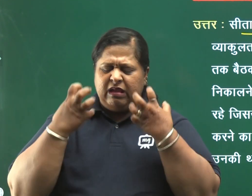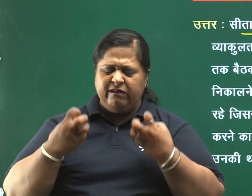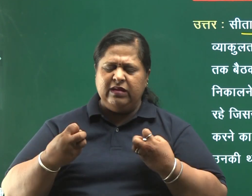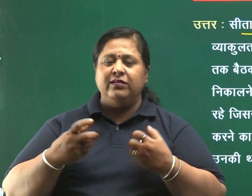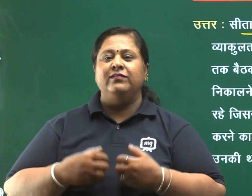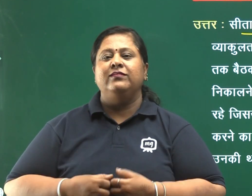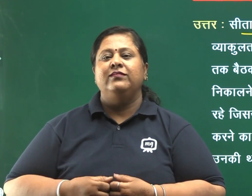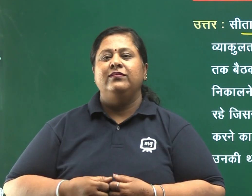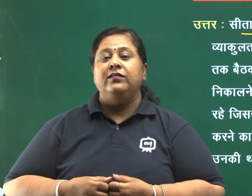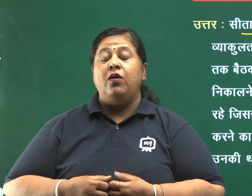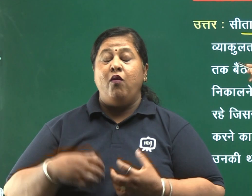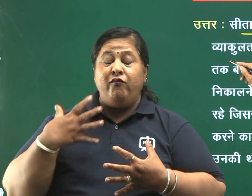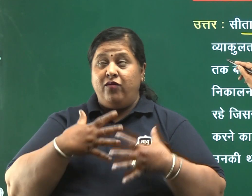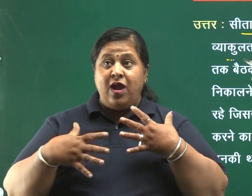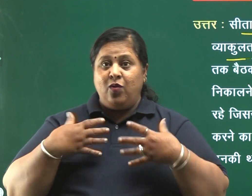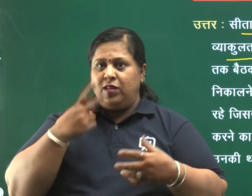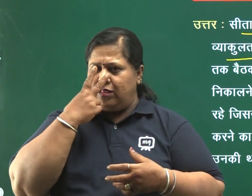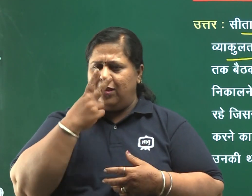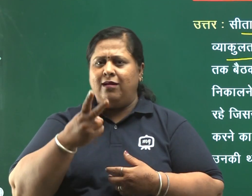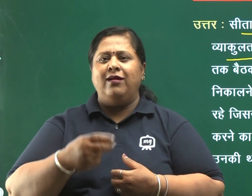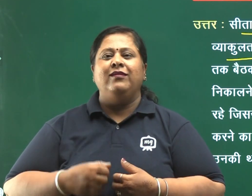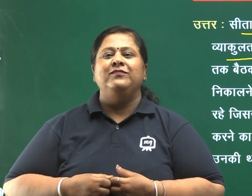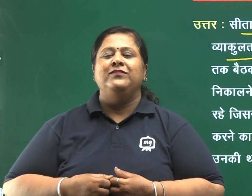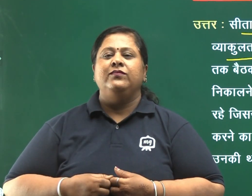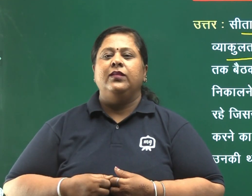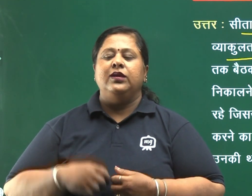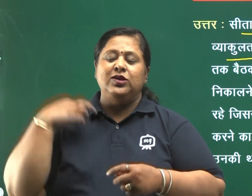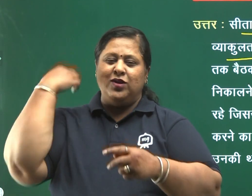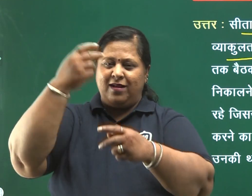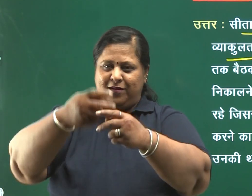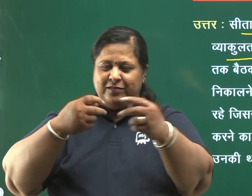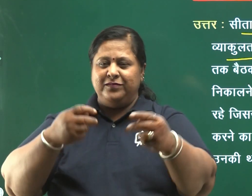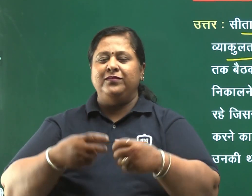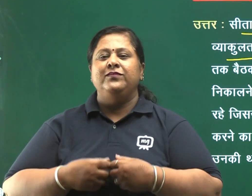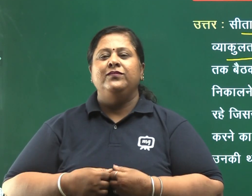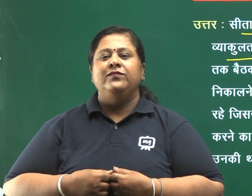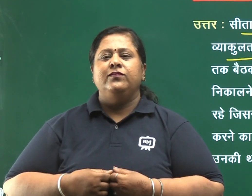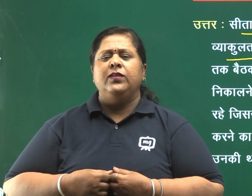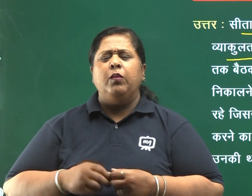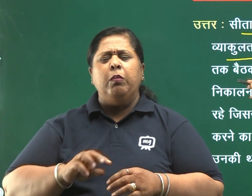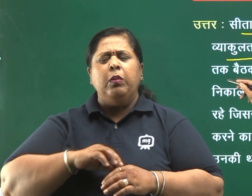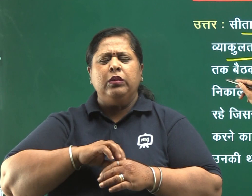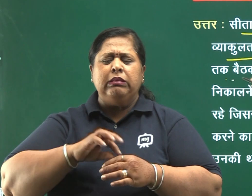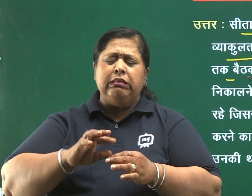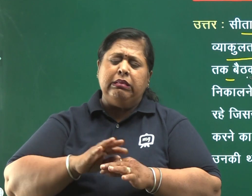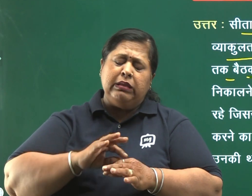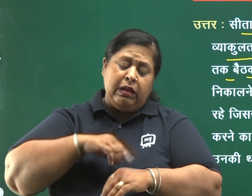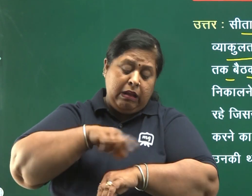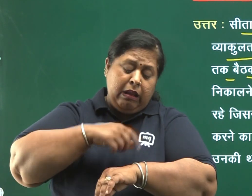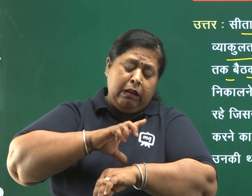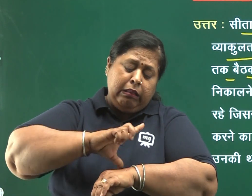थकावट और व्याकुलता देखकर श्री राम देर तक